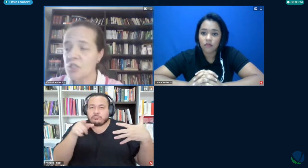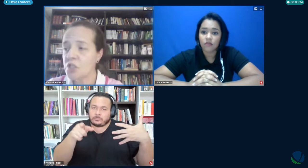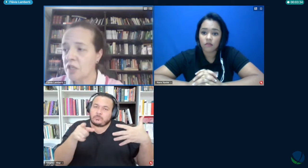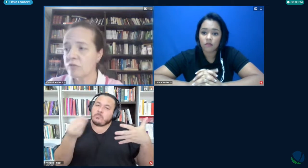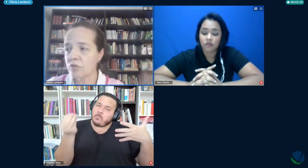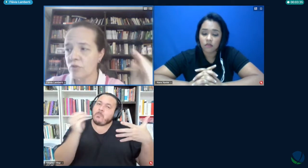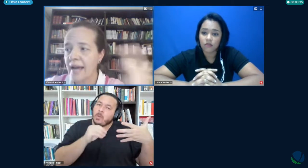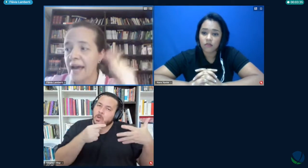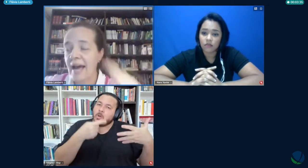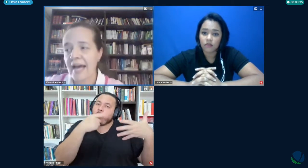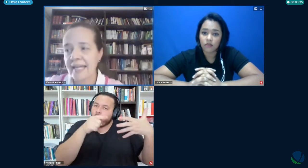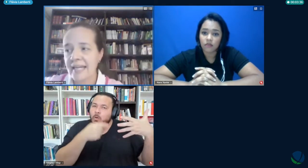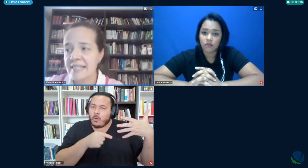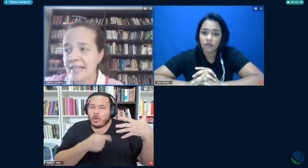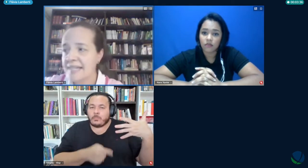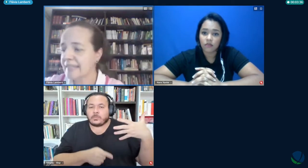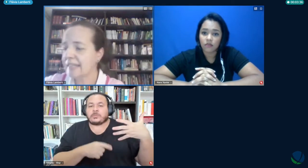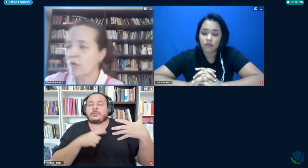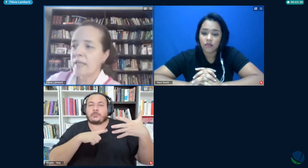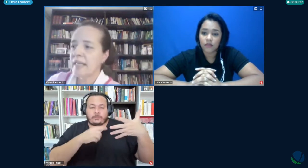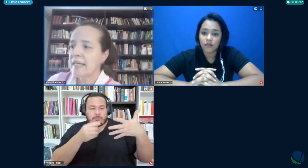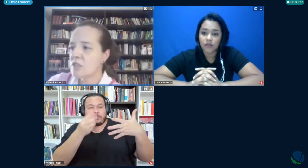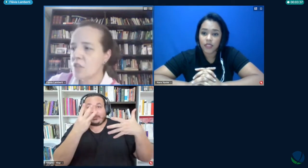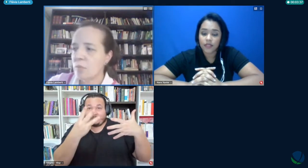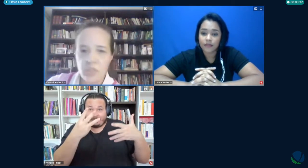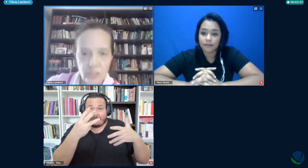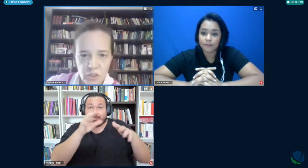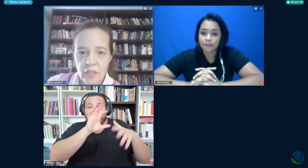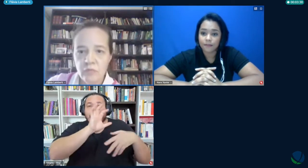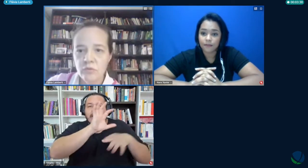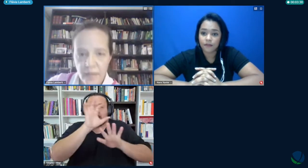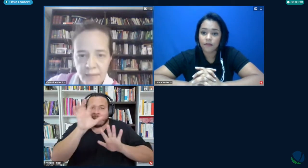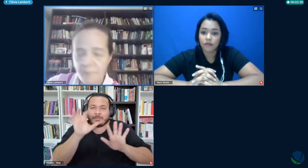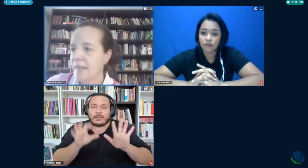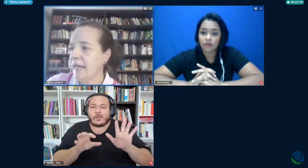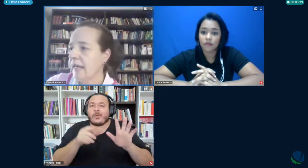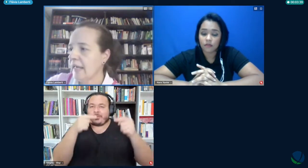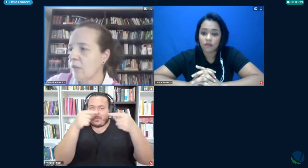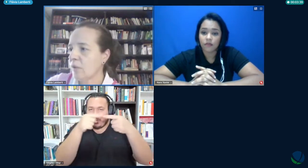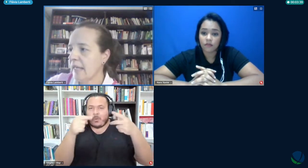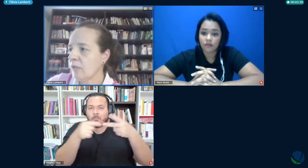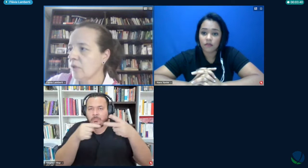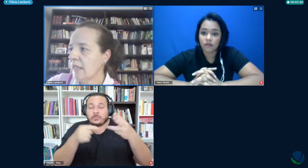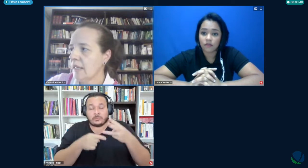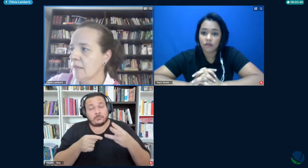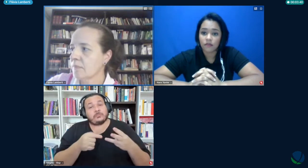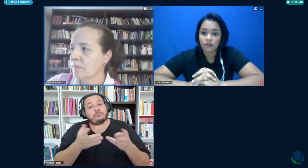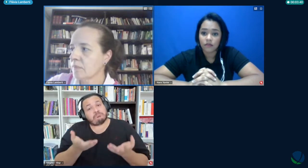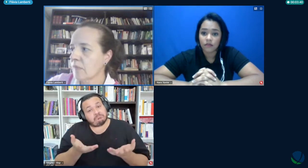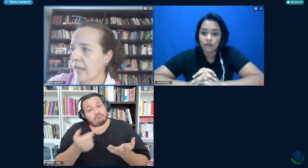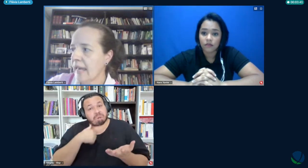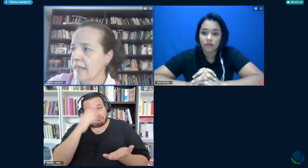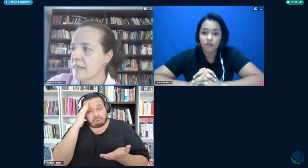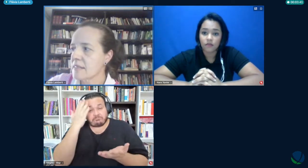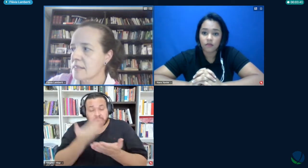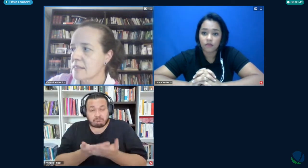esses objetivos, né? Aquelas três categorias de objetivos, né? Eu creio que